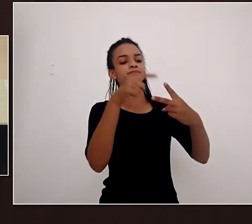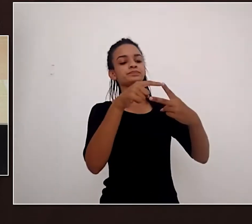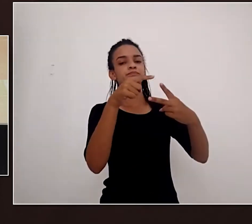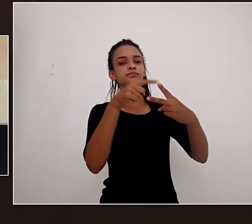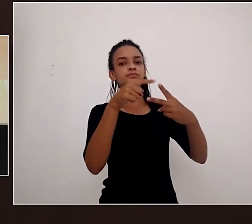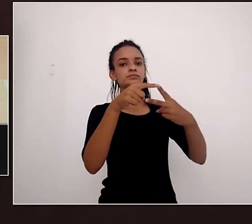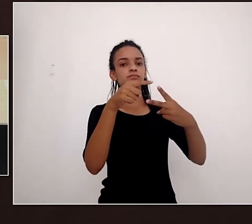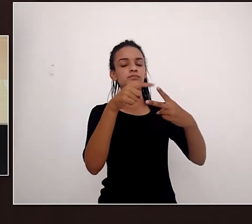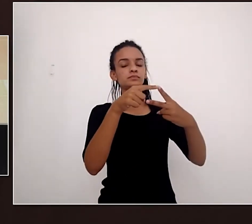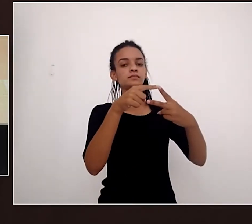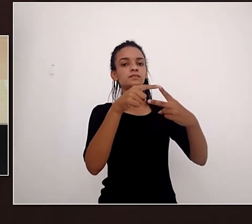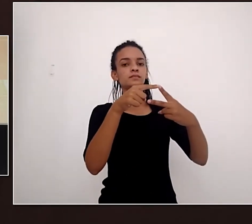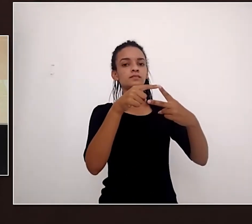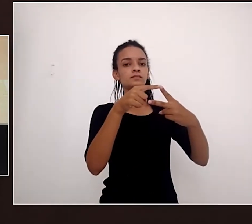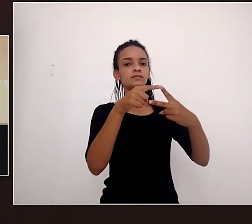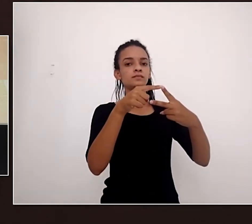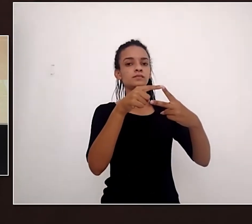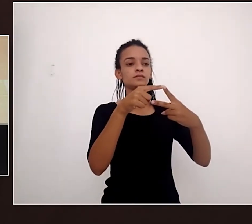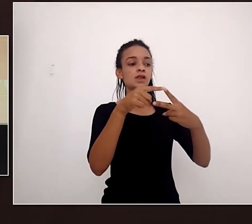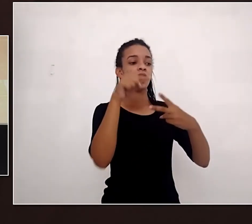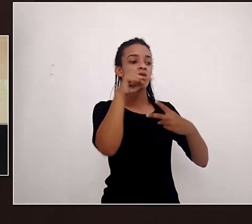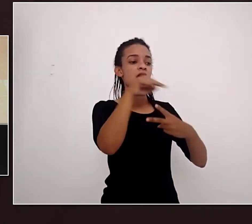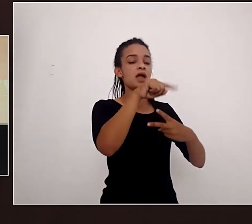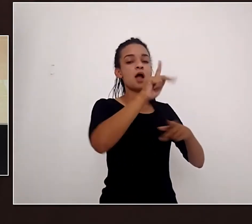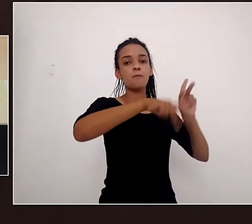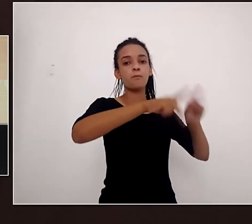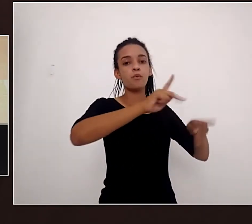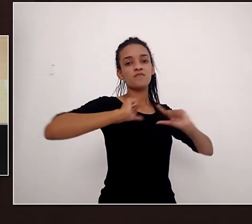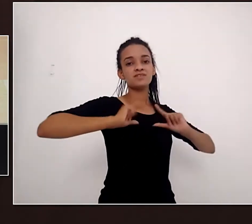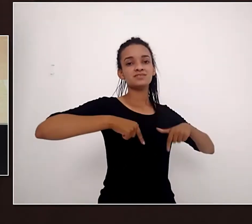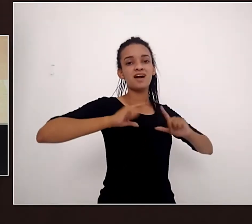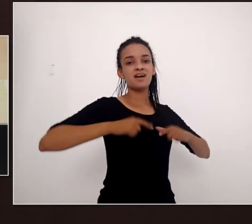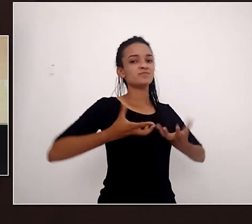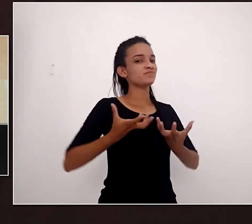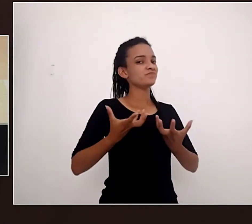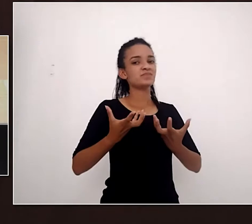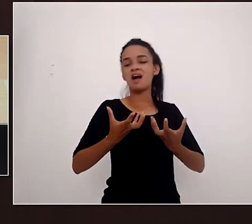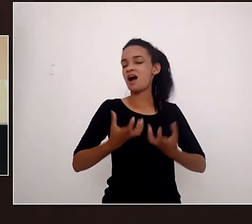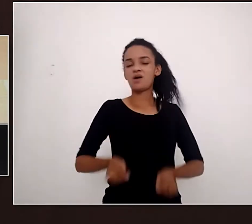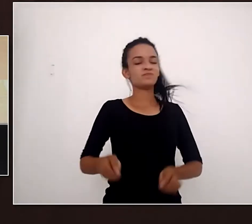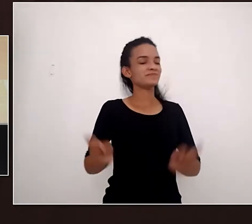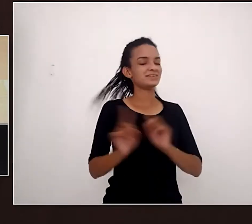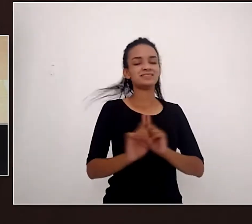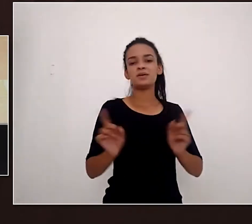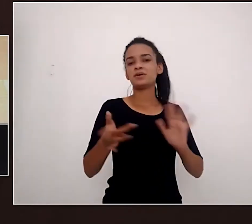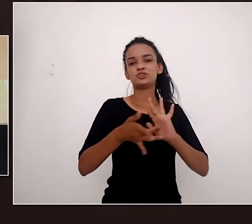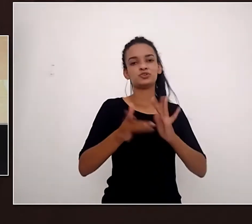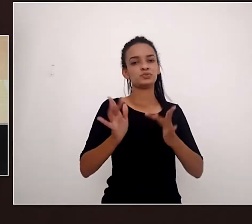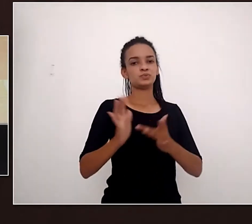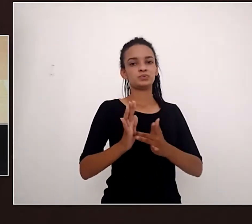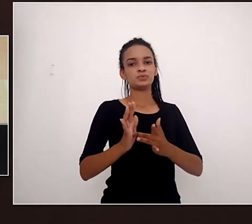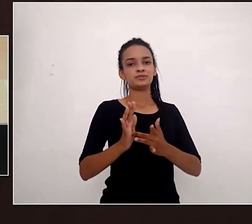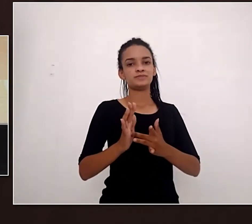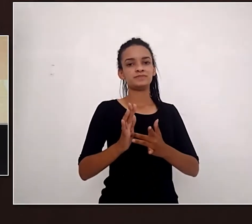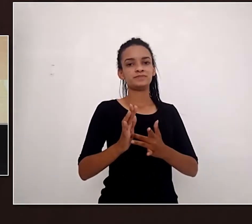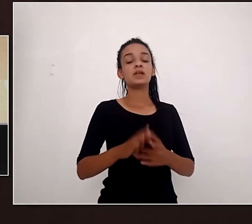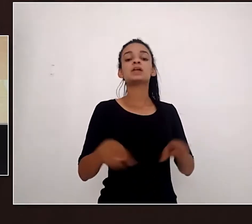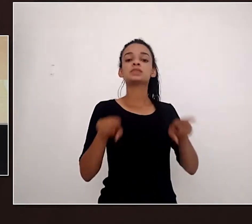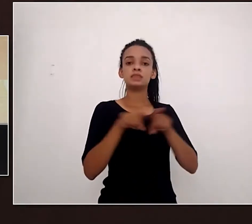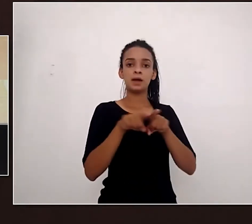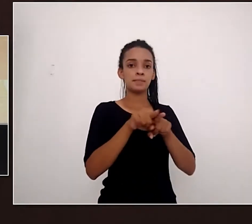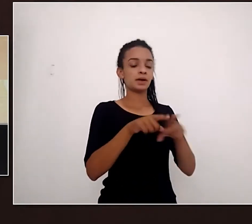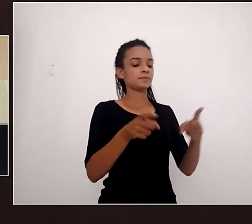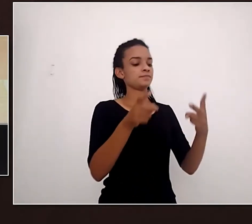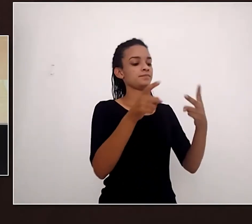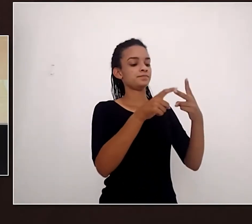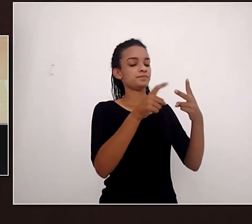terreno, e o seu povo não o recebeu como Messias. E por outro lado, também quer dizer que ele veio para o